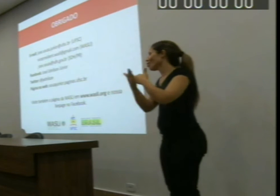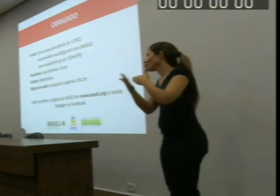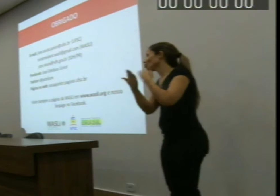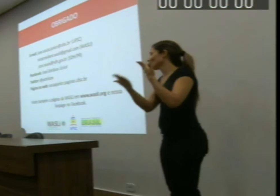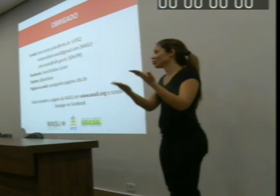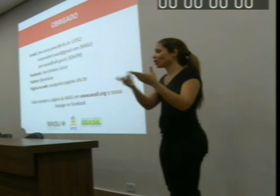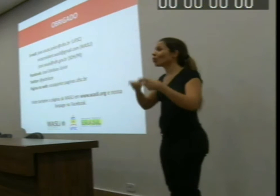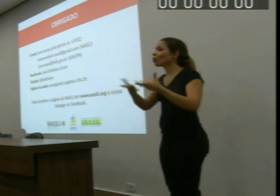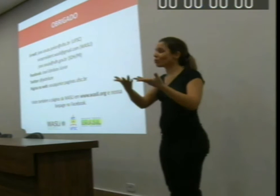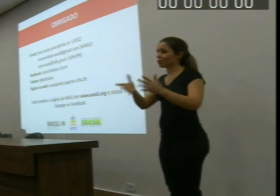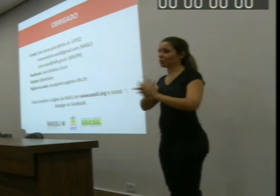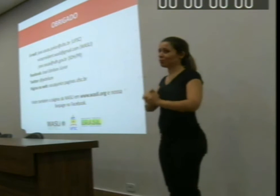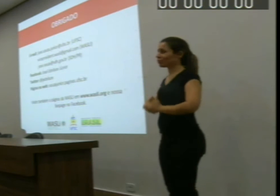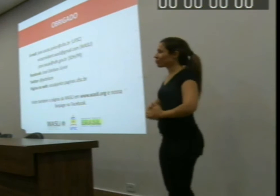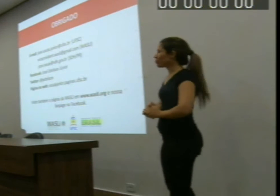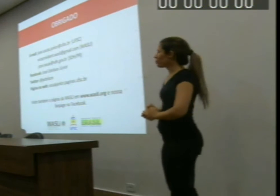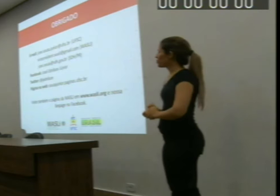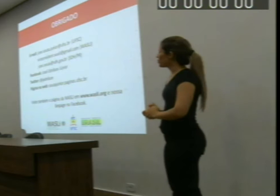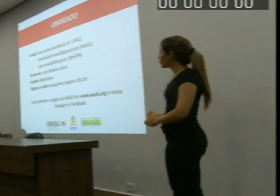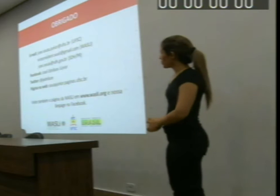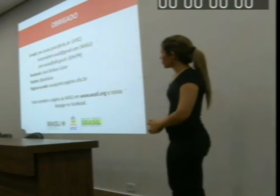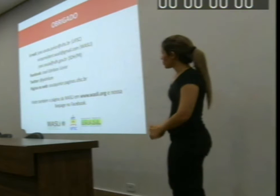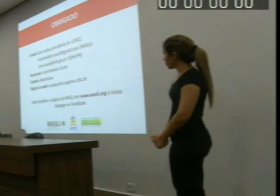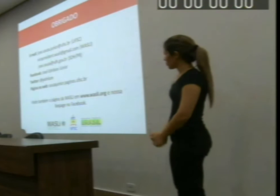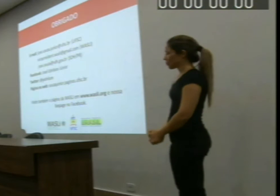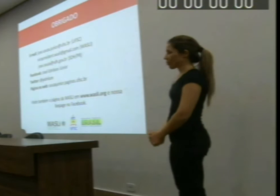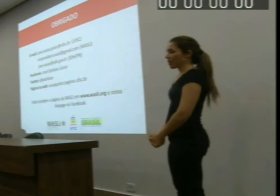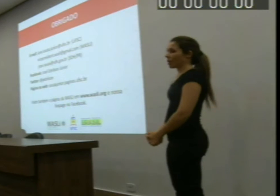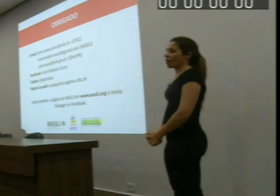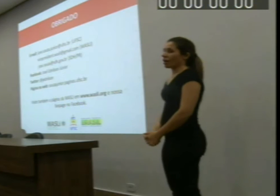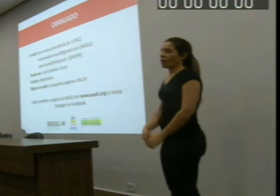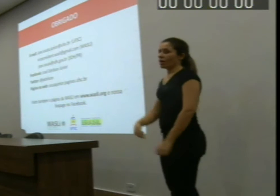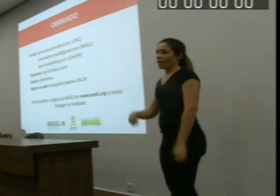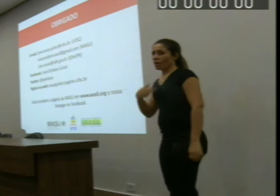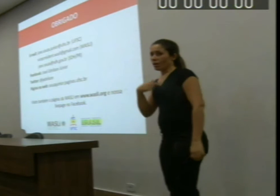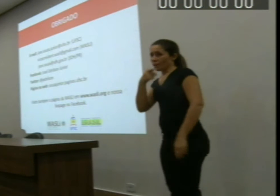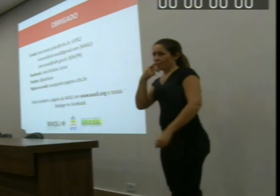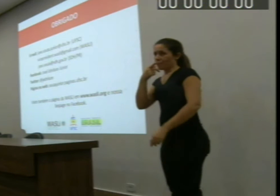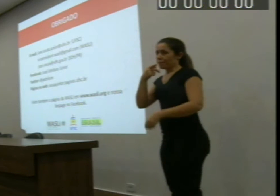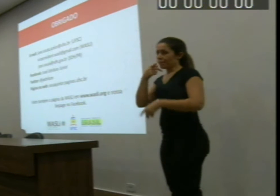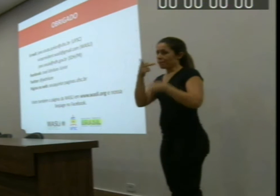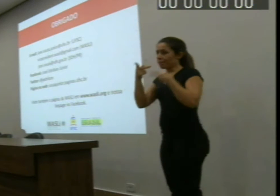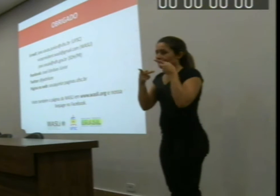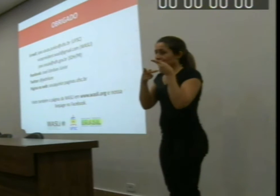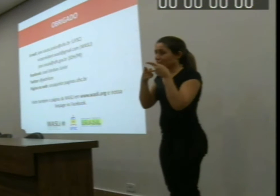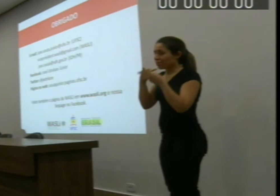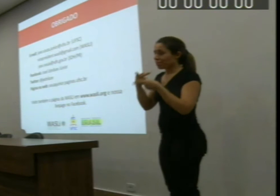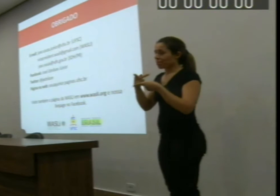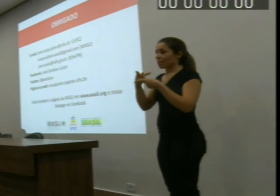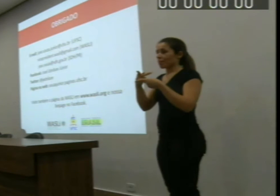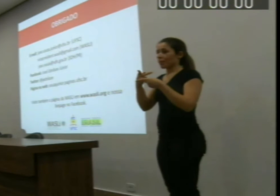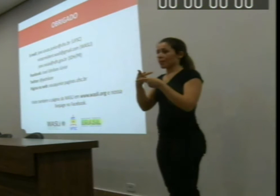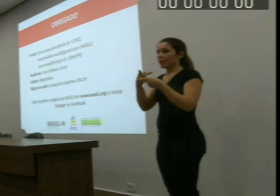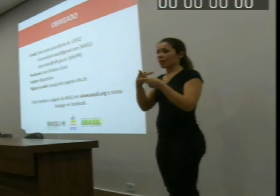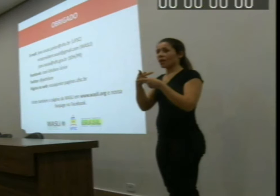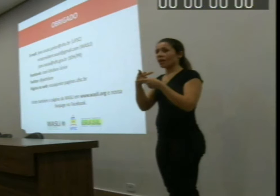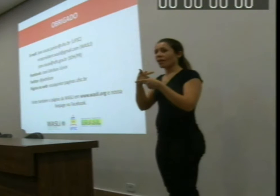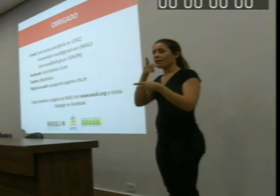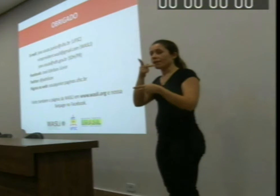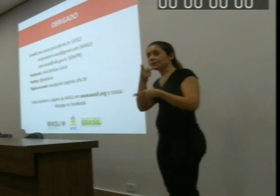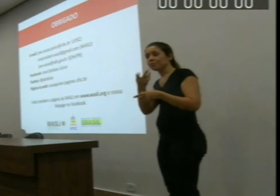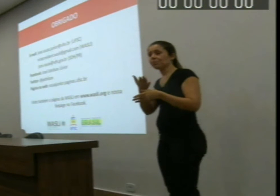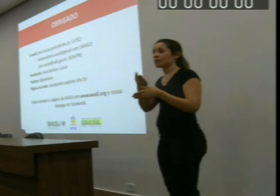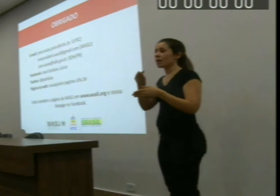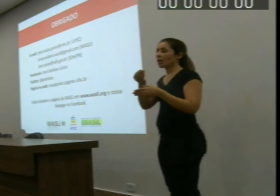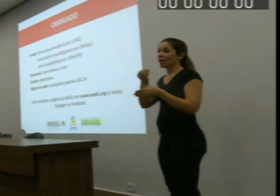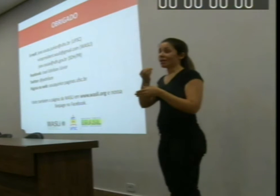recorrer eh eu devo ser sincero que não não não me não me conforta muito a maneira